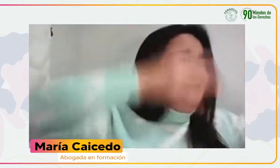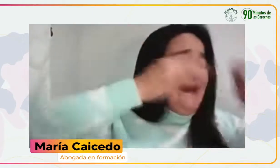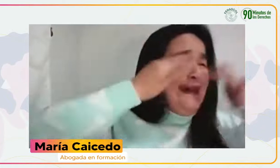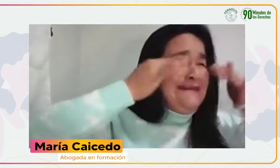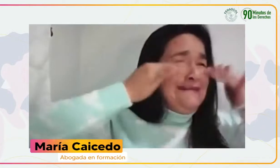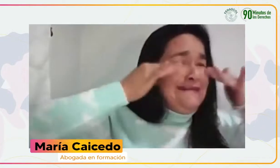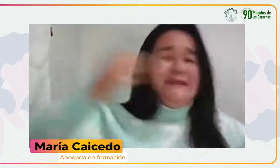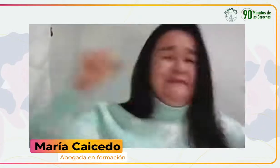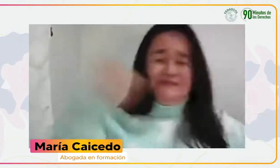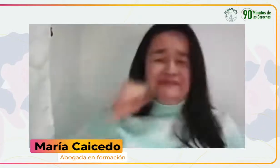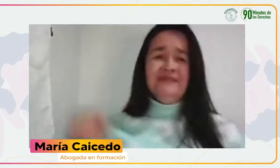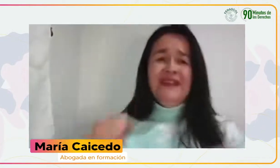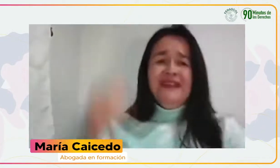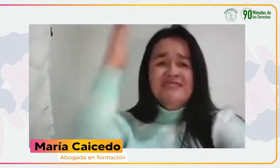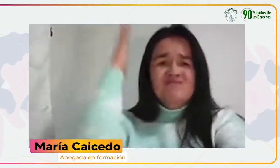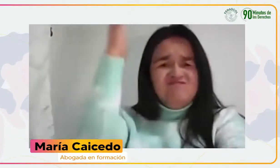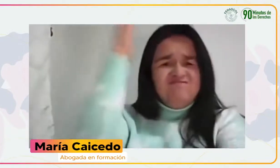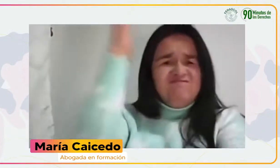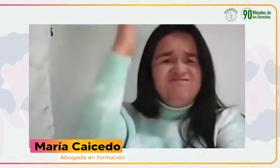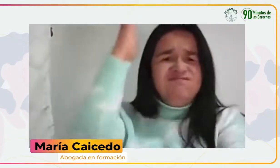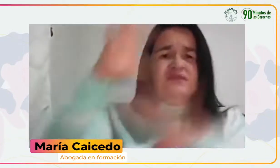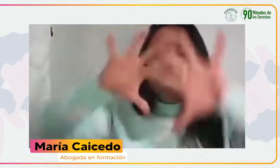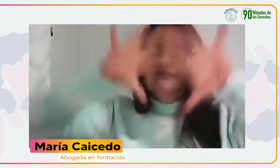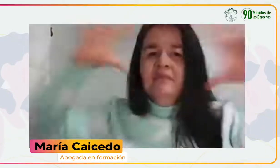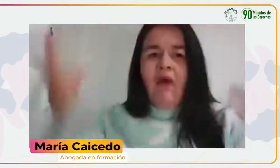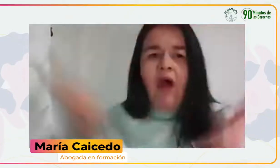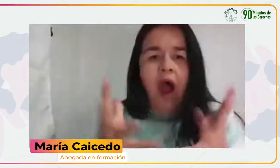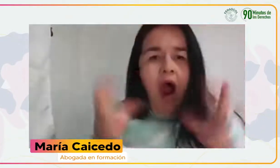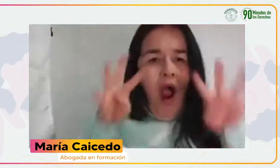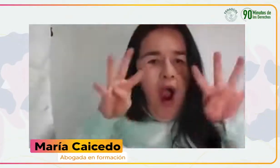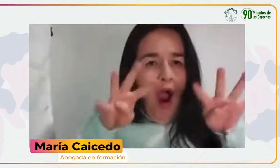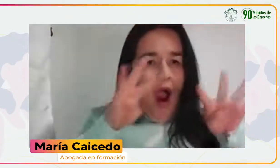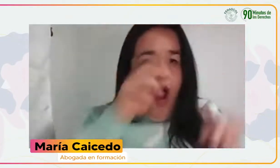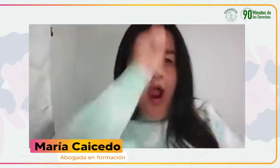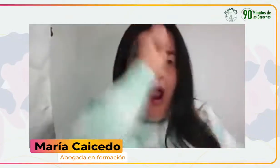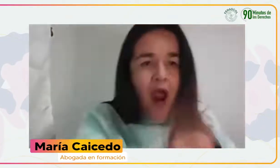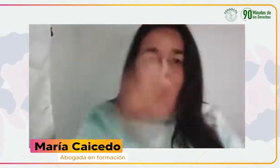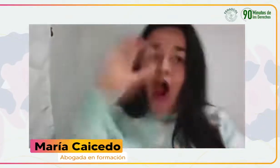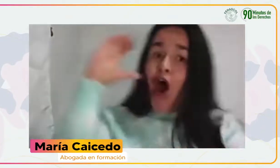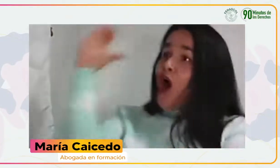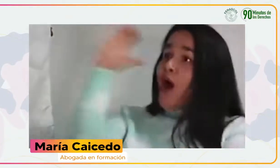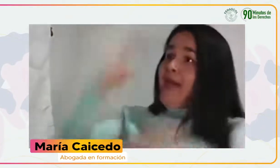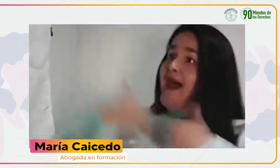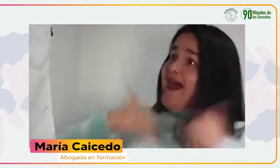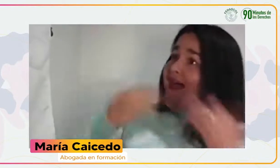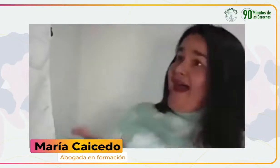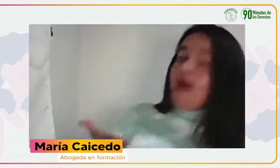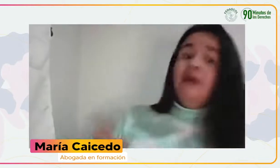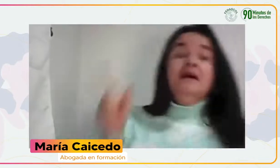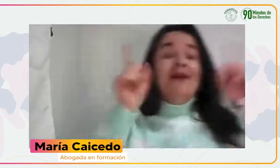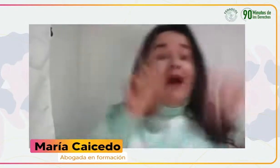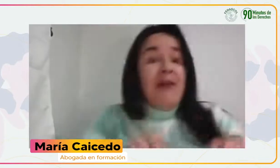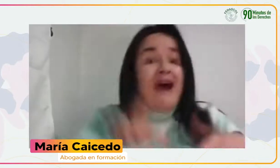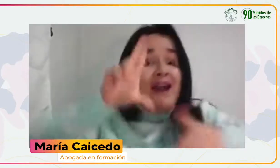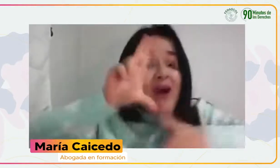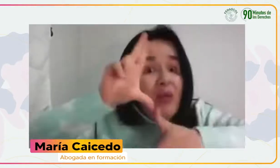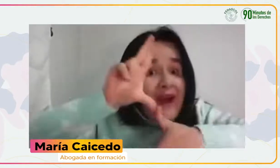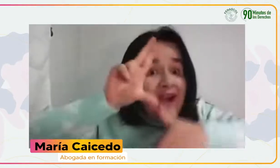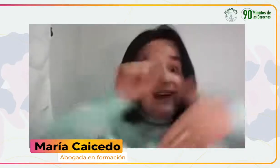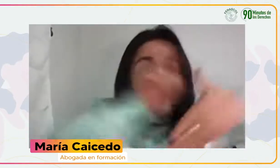yo tuve mucho temor y lloré a mares y me paré y realmente mostré lo que era mi país,